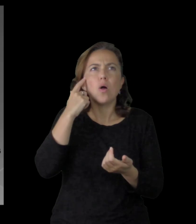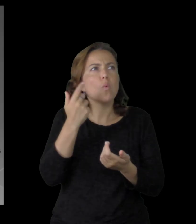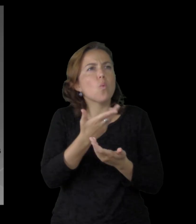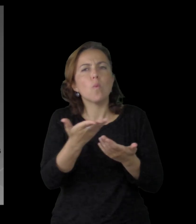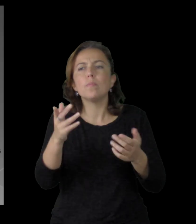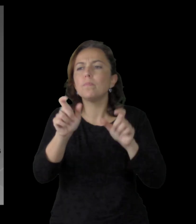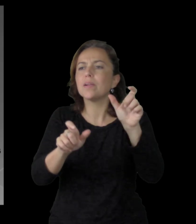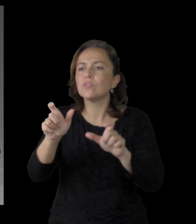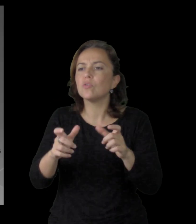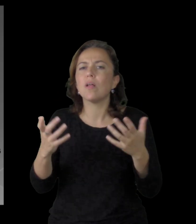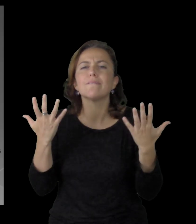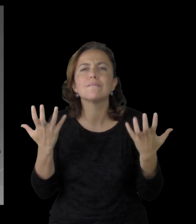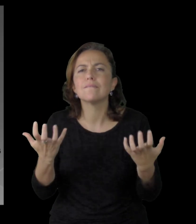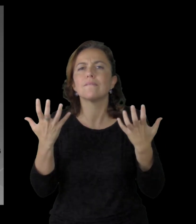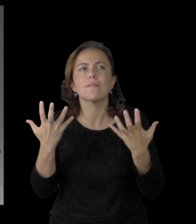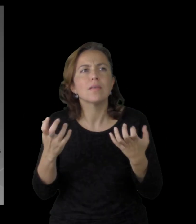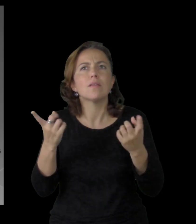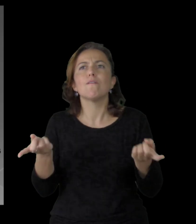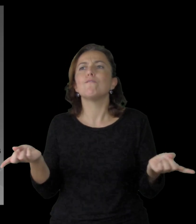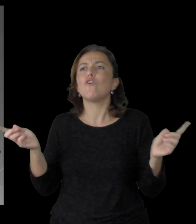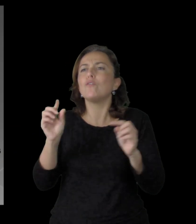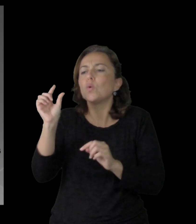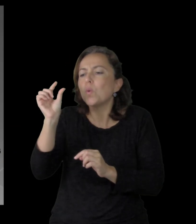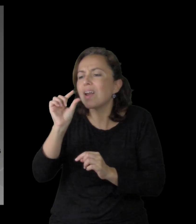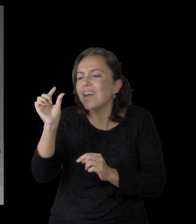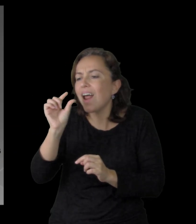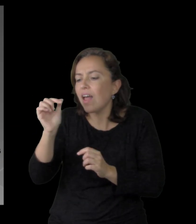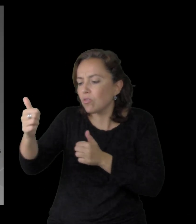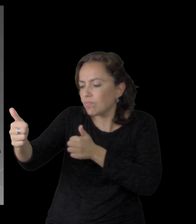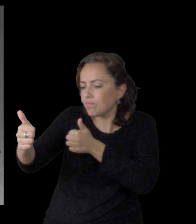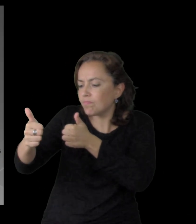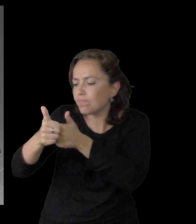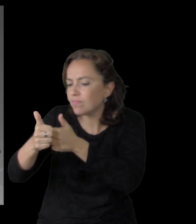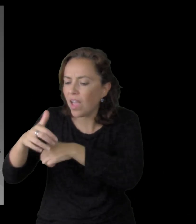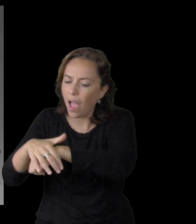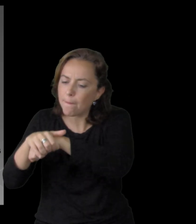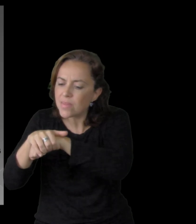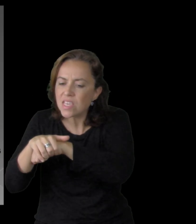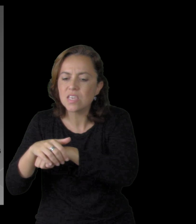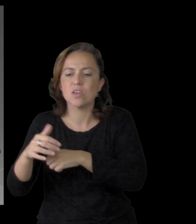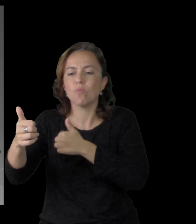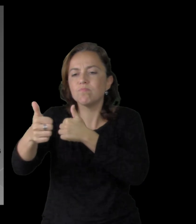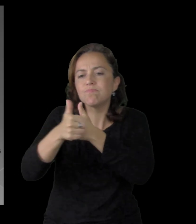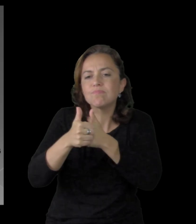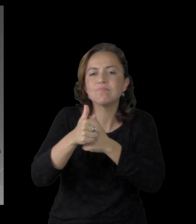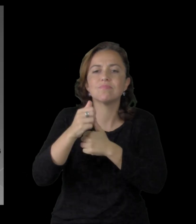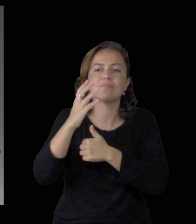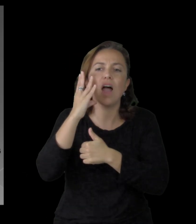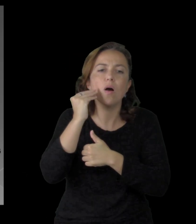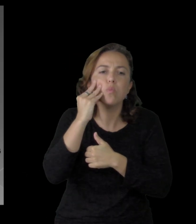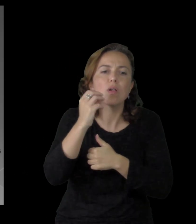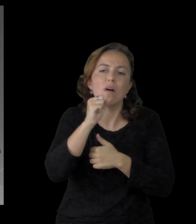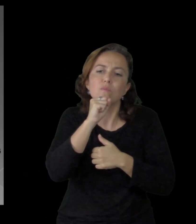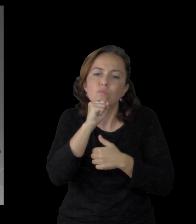deseando volver a tener un rato con ese amigo, con esa amiga, con ese abuelo, con ese familiar, o